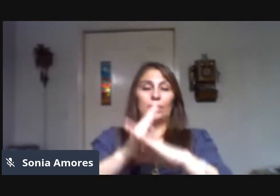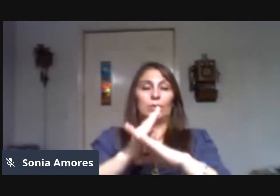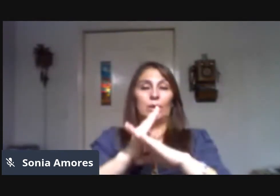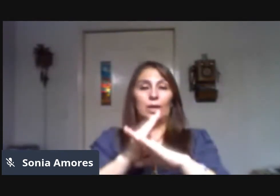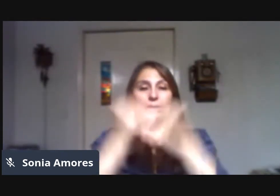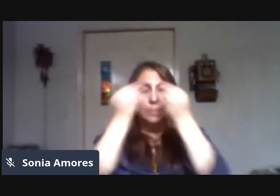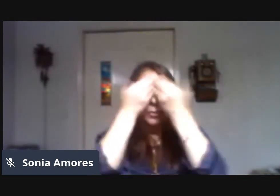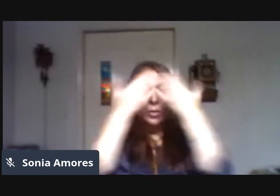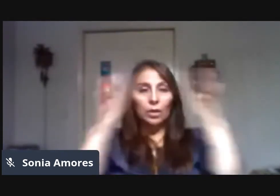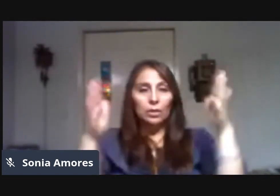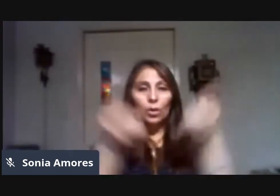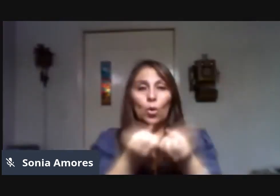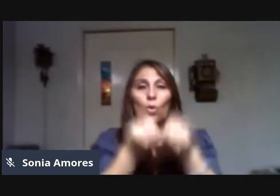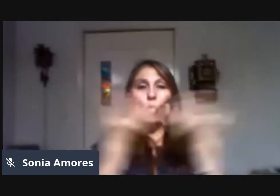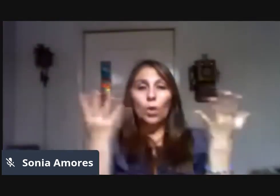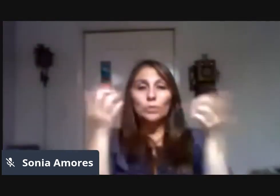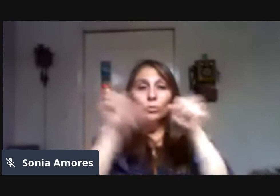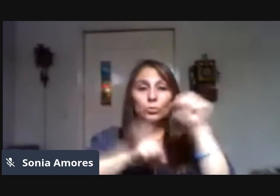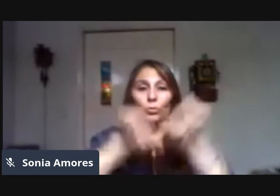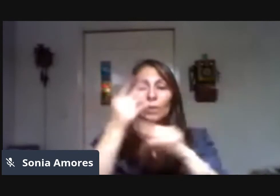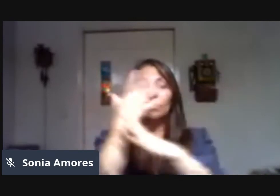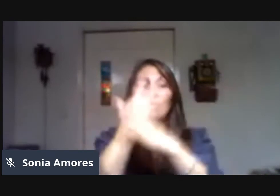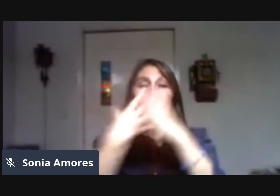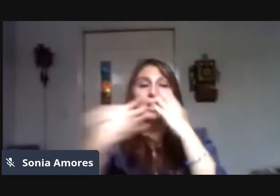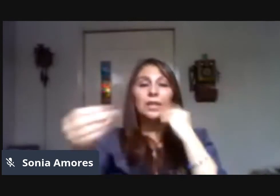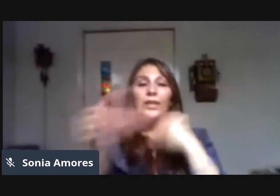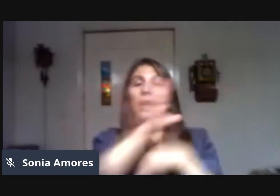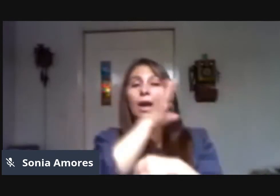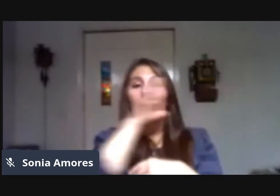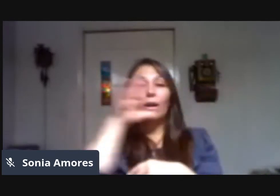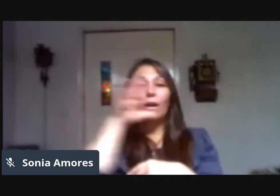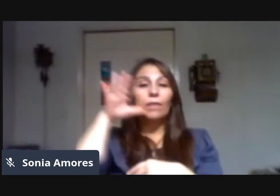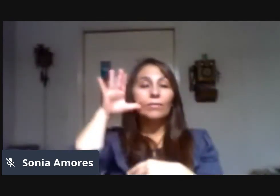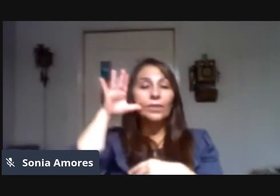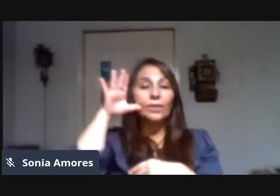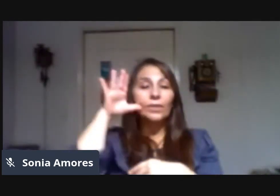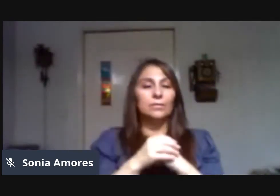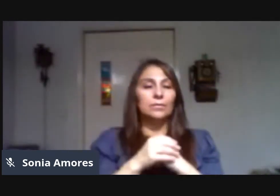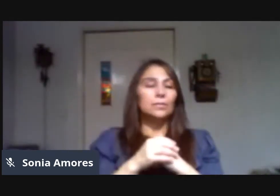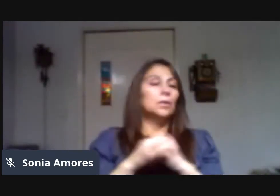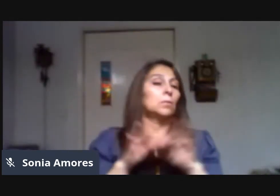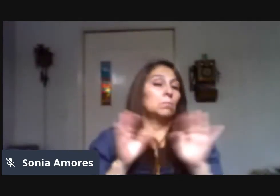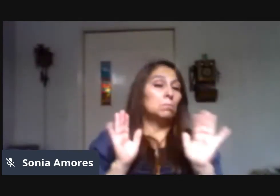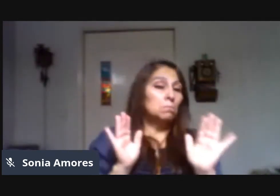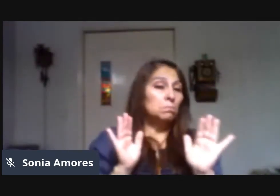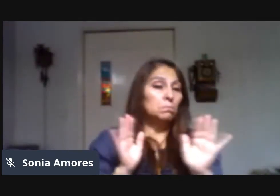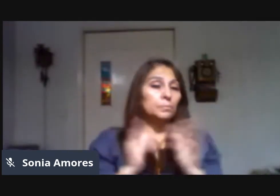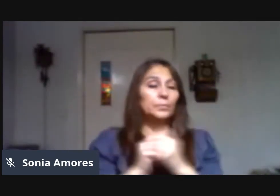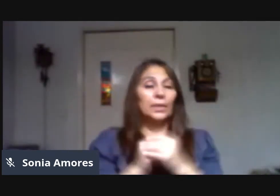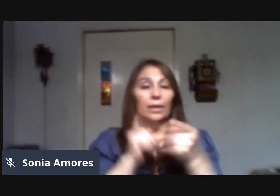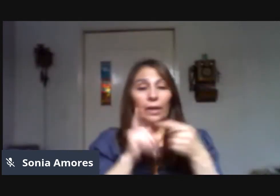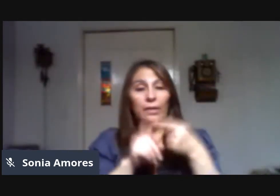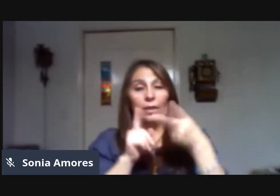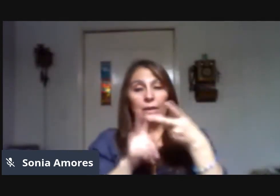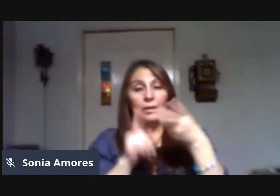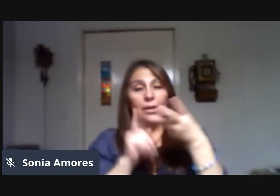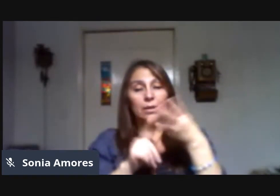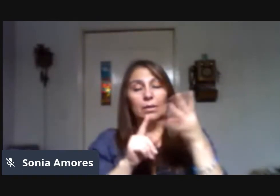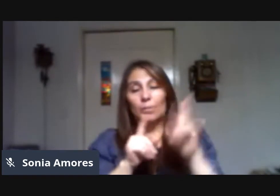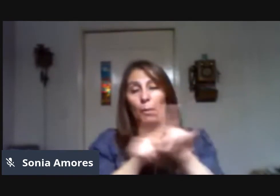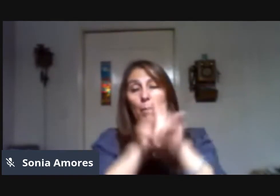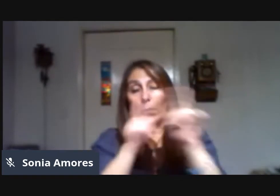pueden salir a sus fincas. Esas son las preguntas iniciales. Yo creo que entrando en el tema también